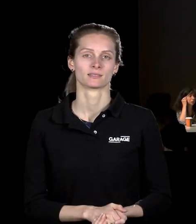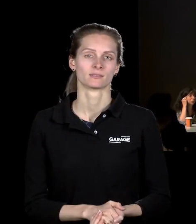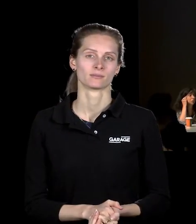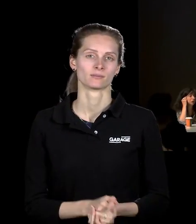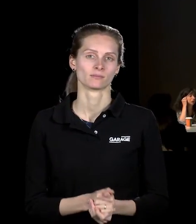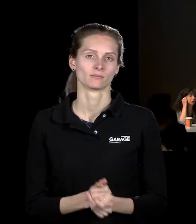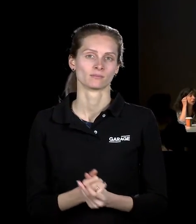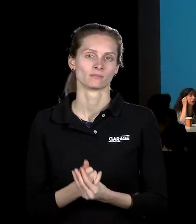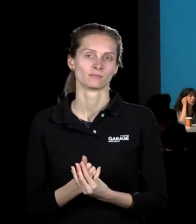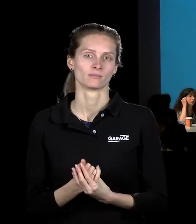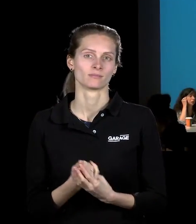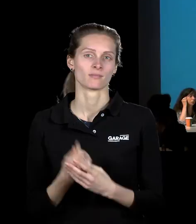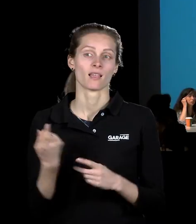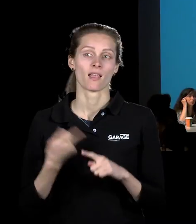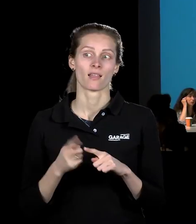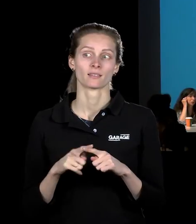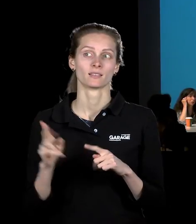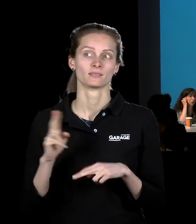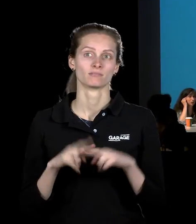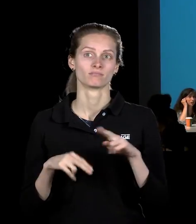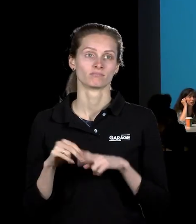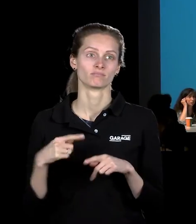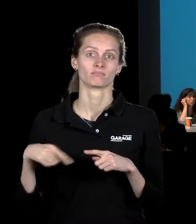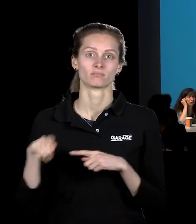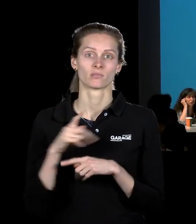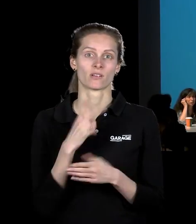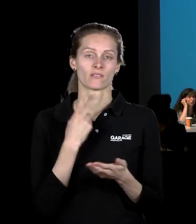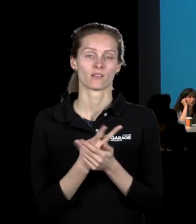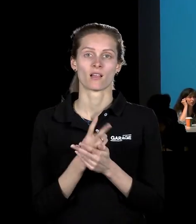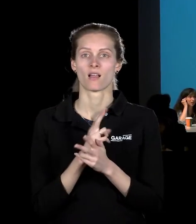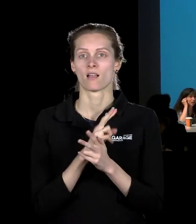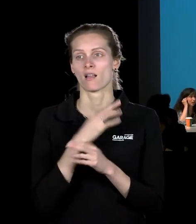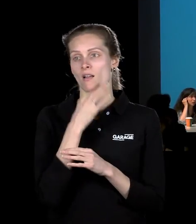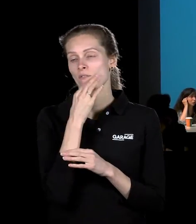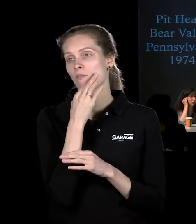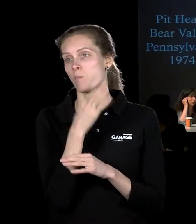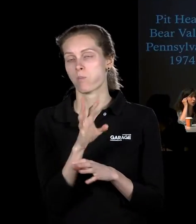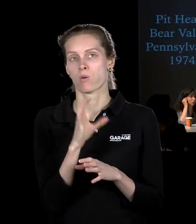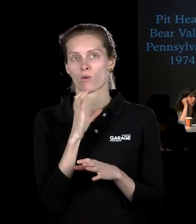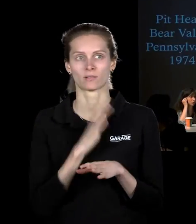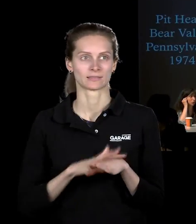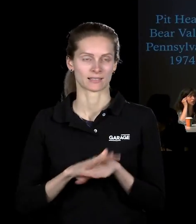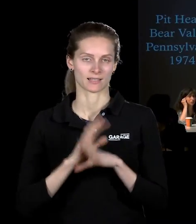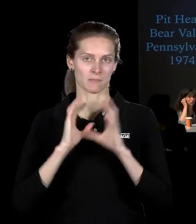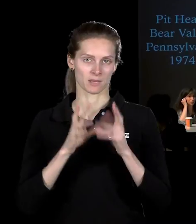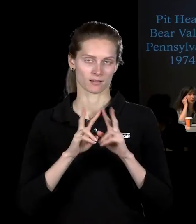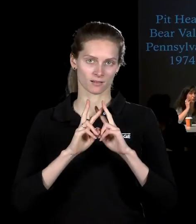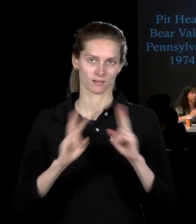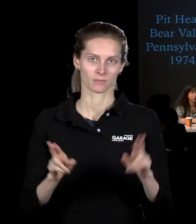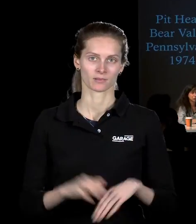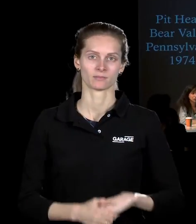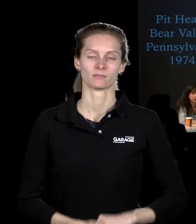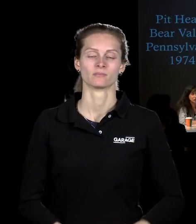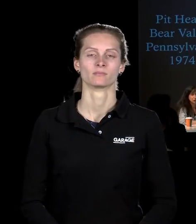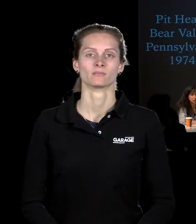те самые, вот эти сооружения выглядят, в общем, абсолютно одинаково в любой стране мира. И это очень важно, потому что как